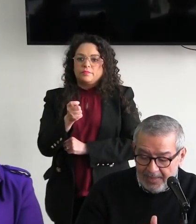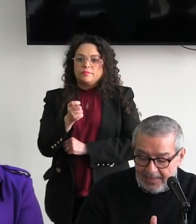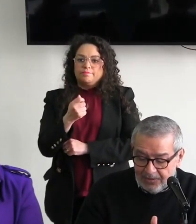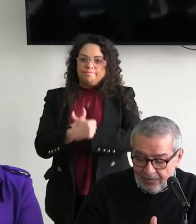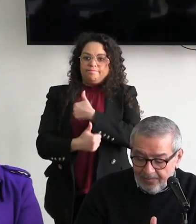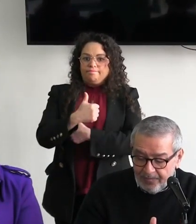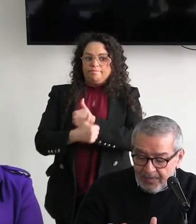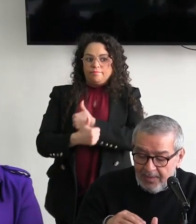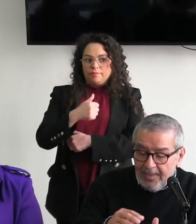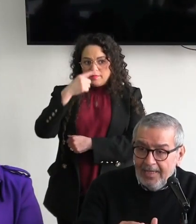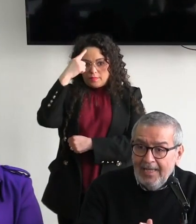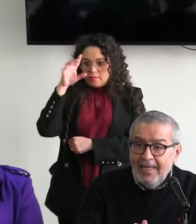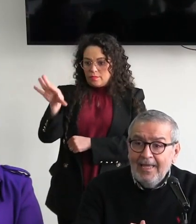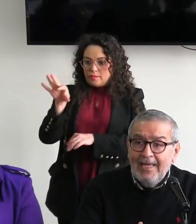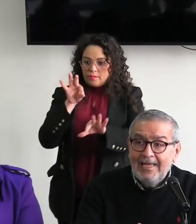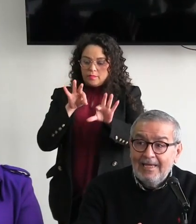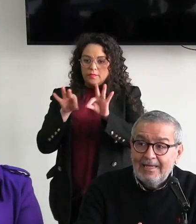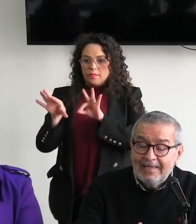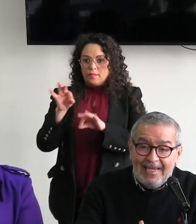Instituto de Planeación.